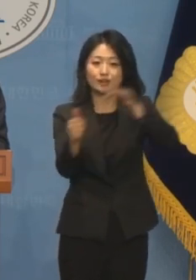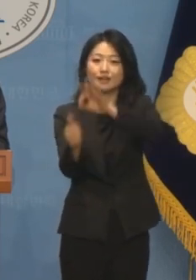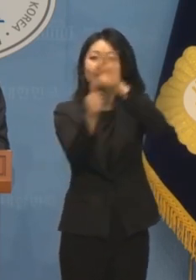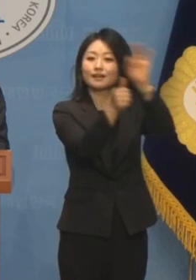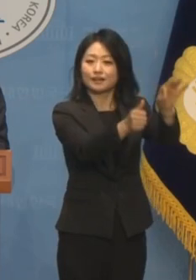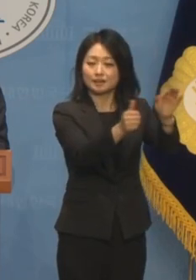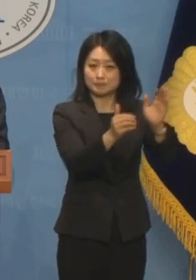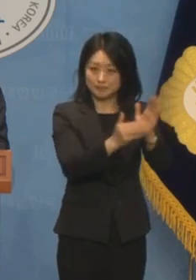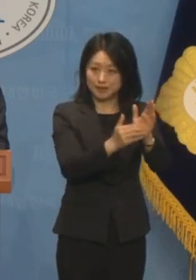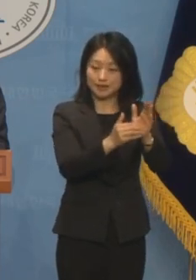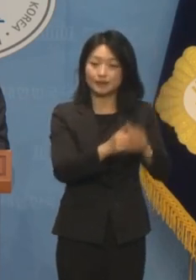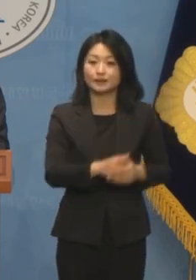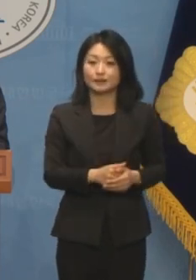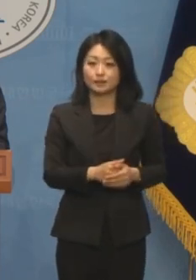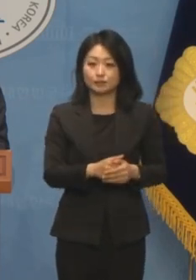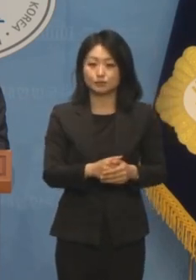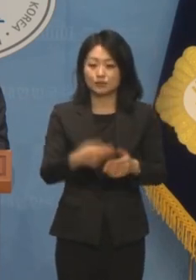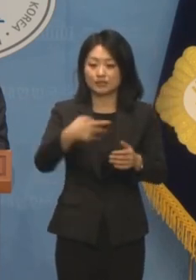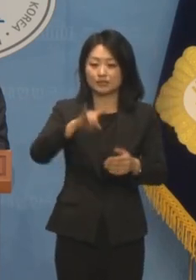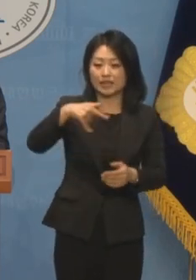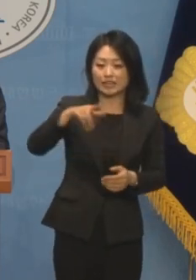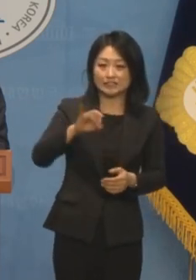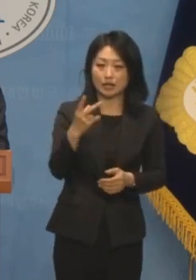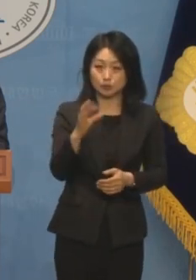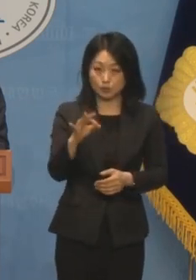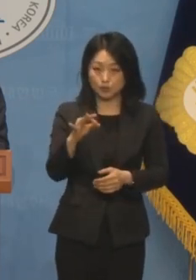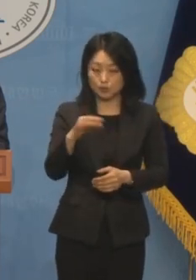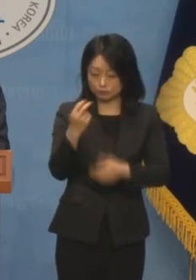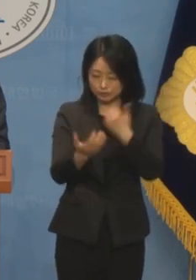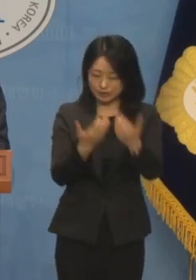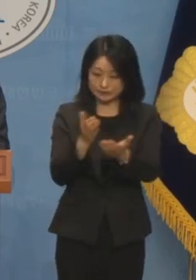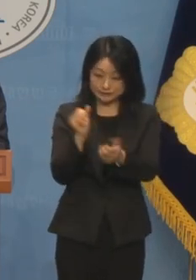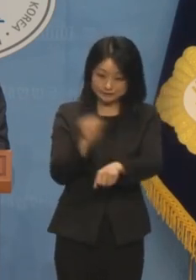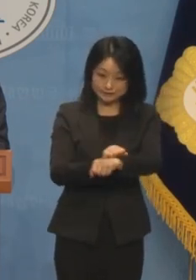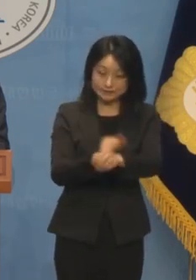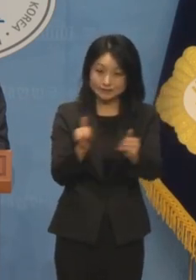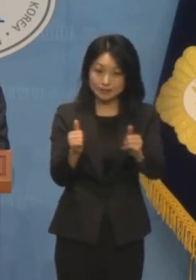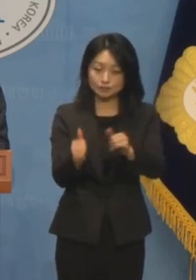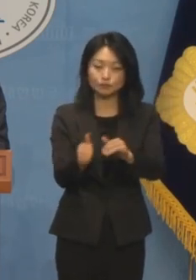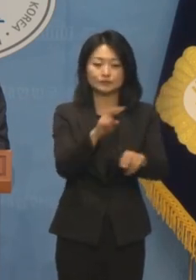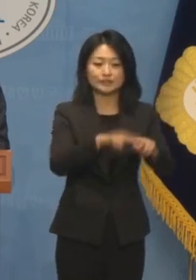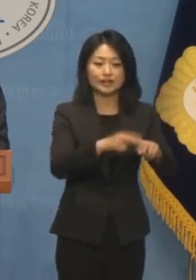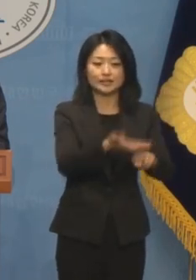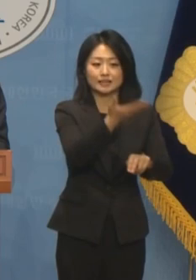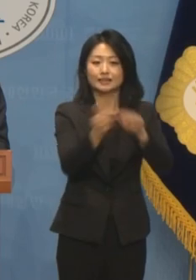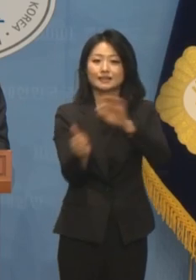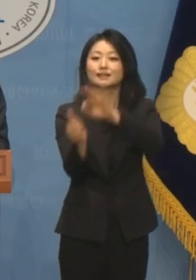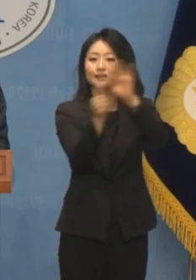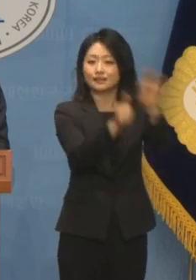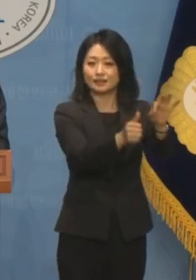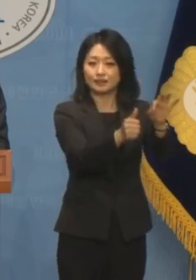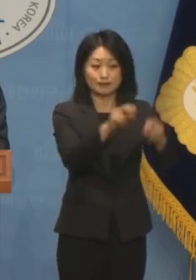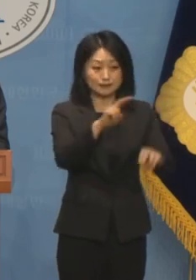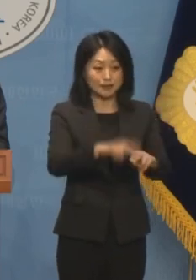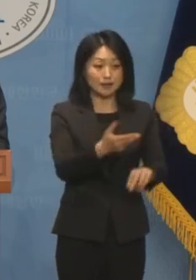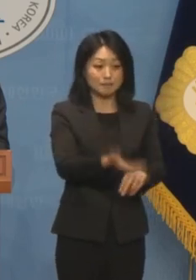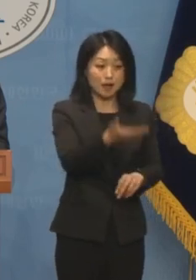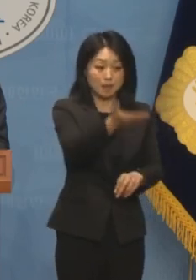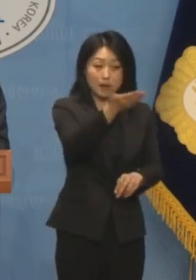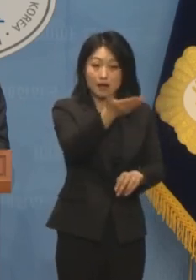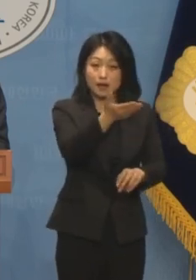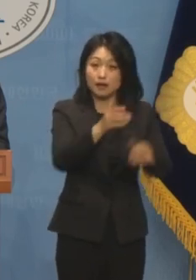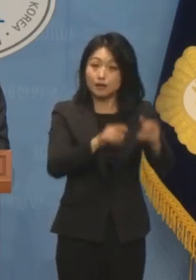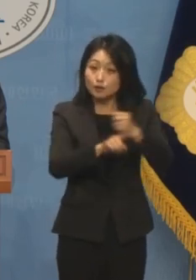또한 승진하였습니다. 이번 검찰 인사는 인사의 기준이 대통령에 대한 충성도라는